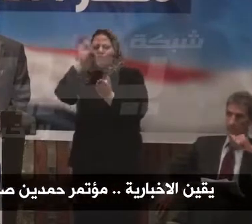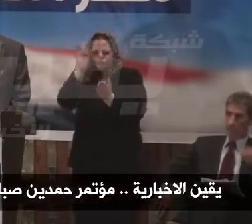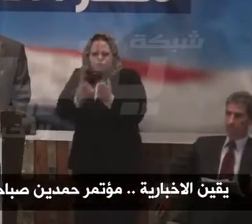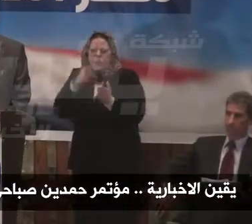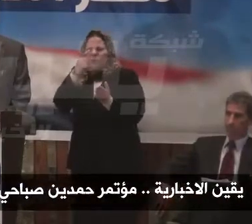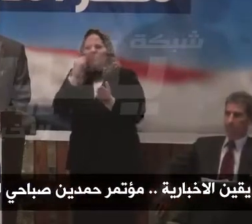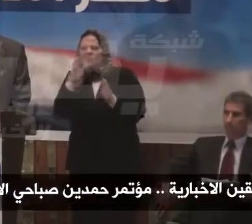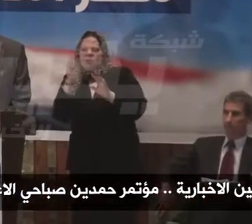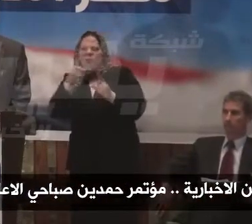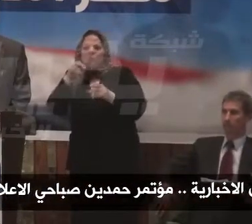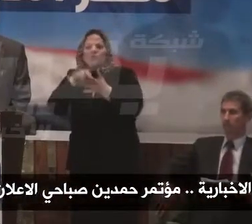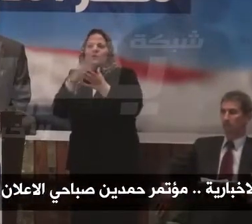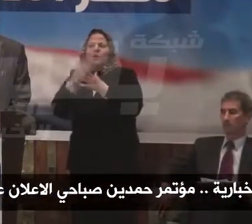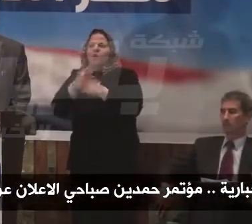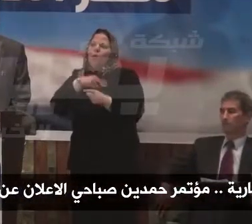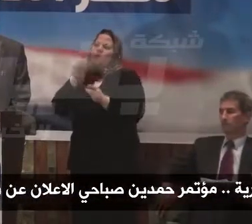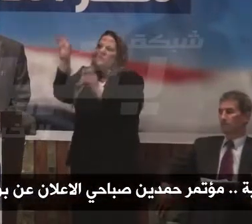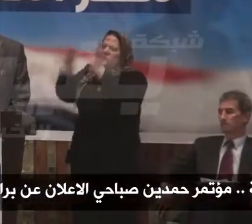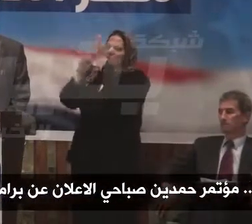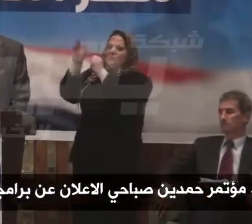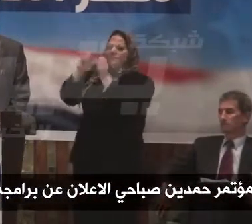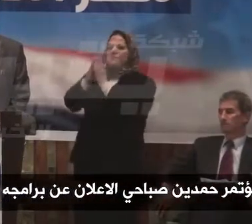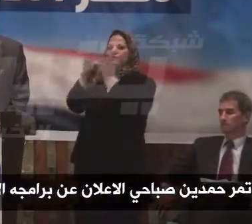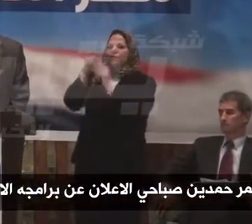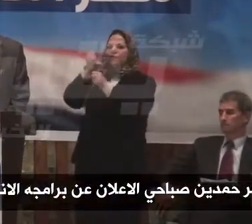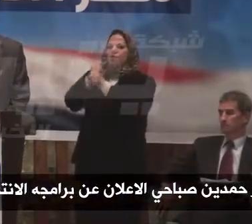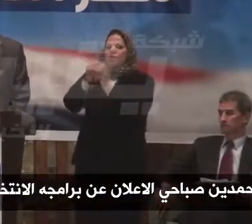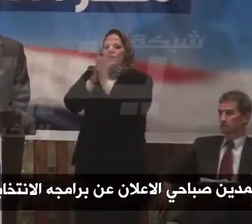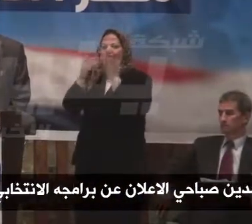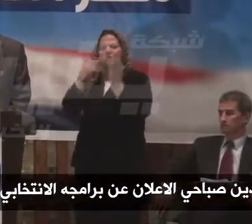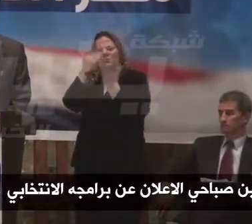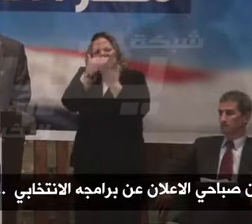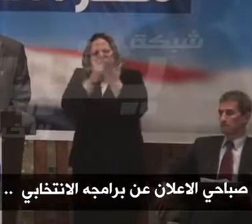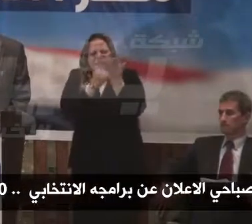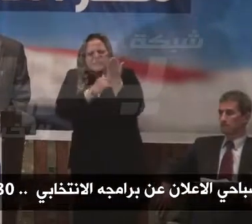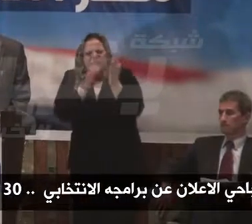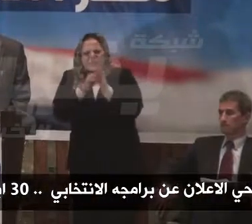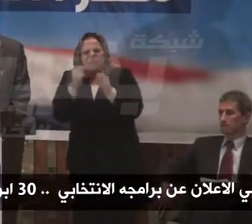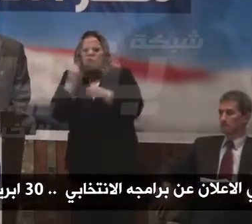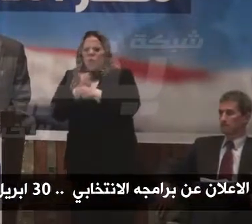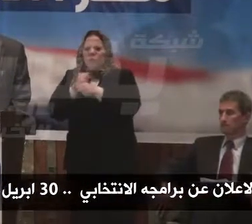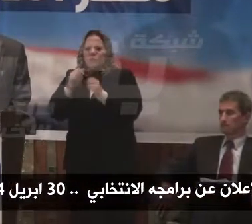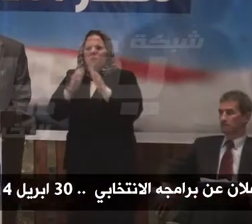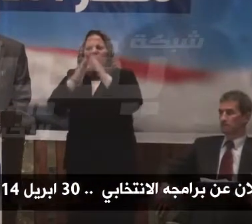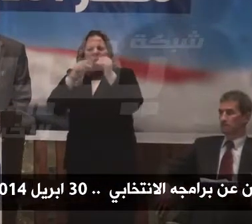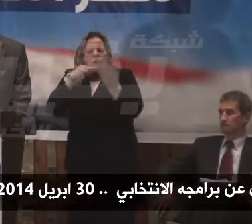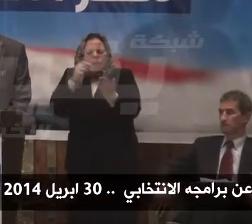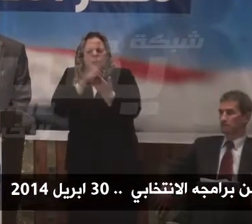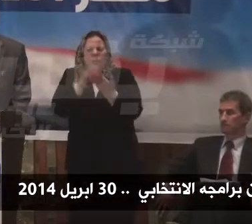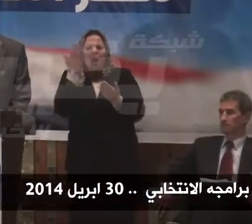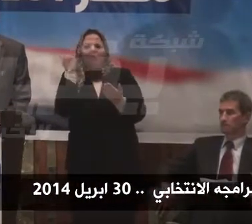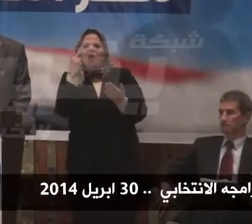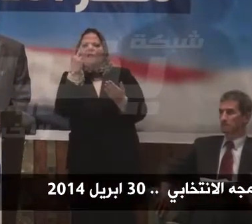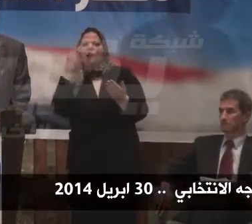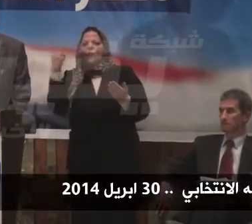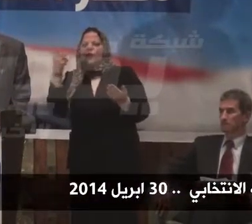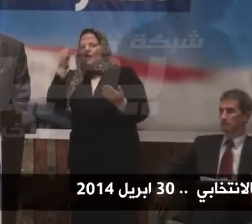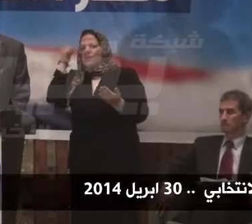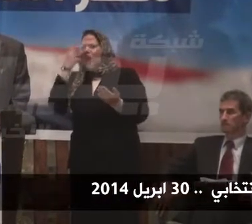الرجوع إلى مصادره المنشورة في كراسة الدراسات الاستراتيجية للأهرام عام